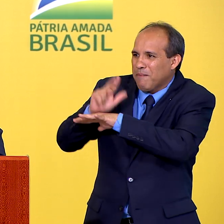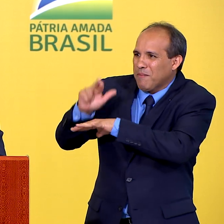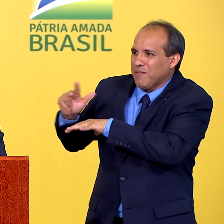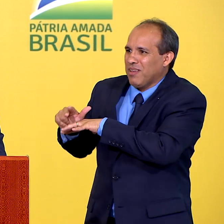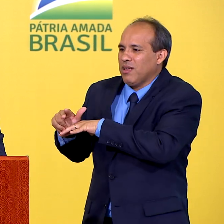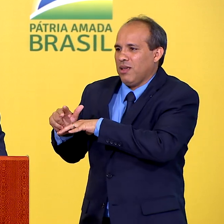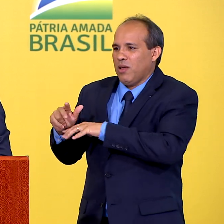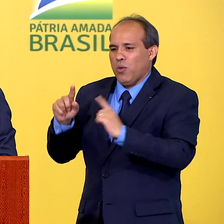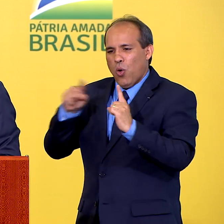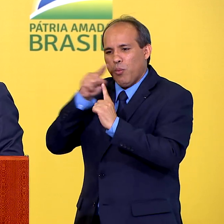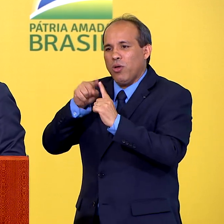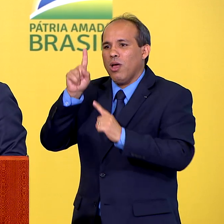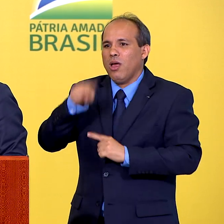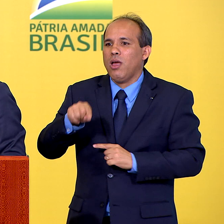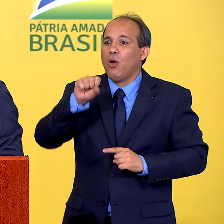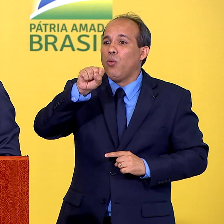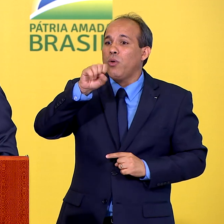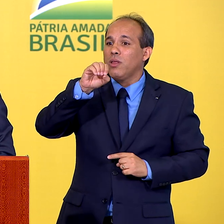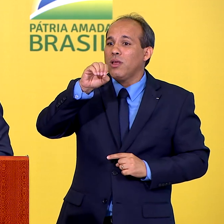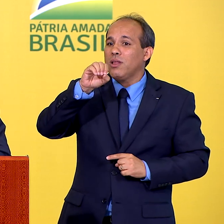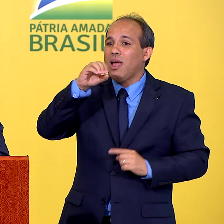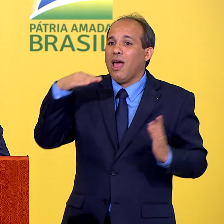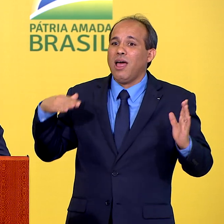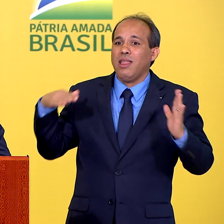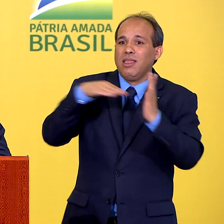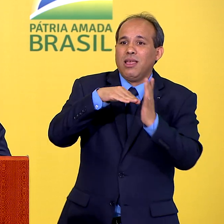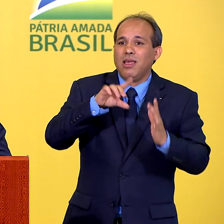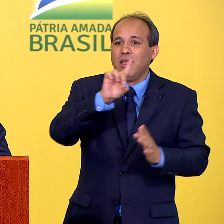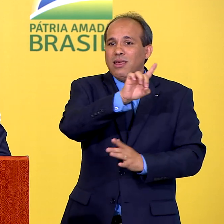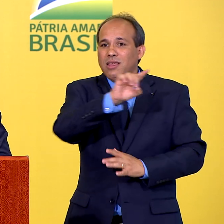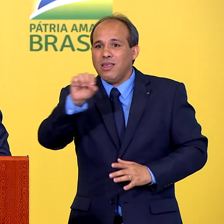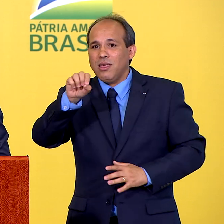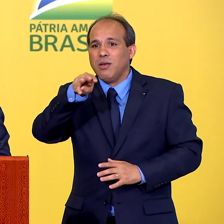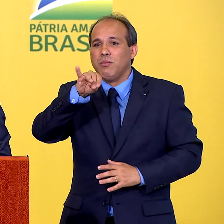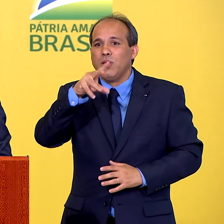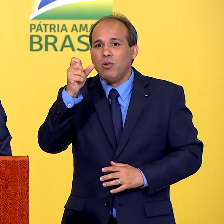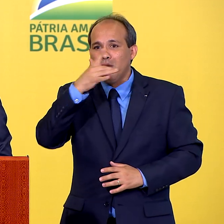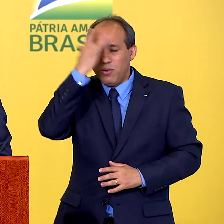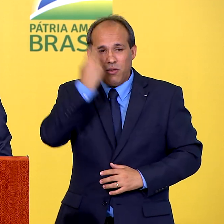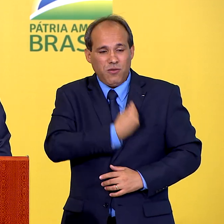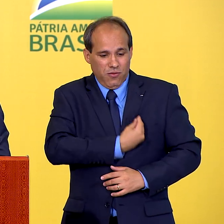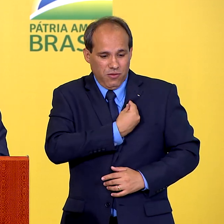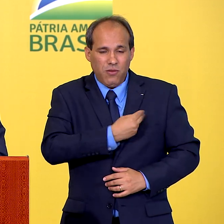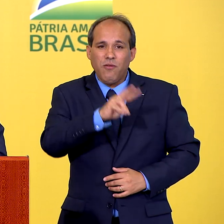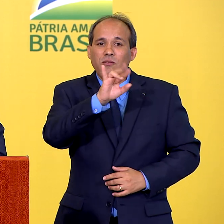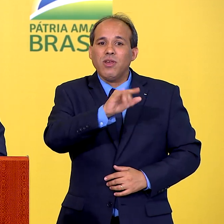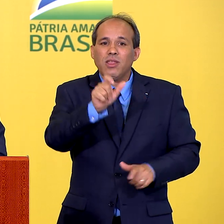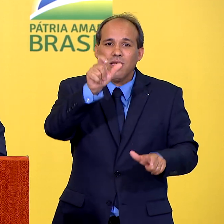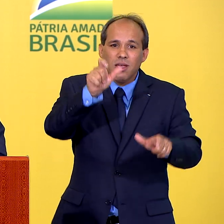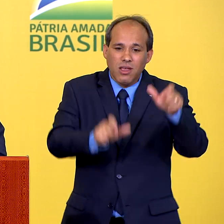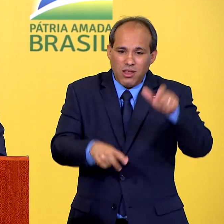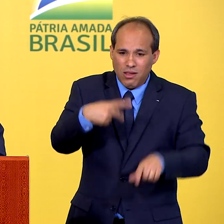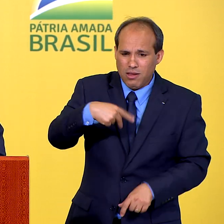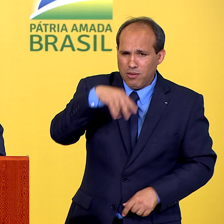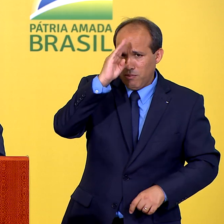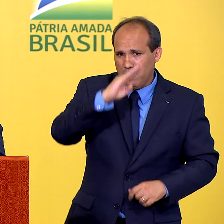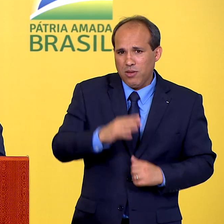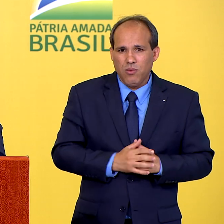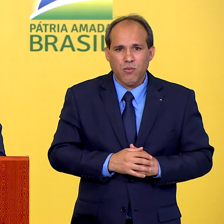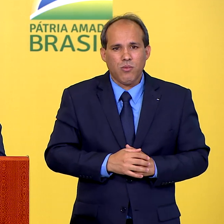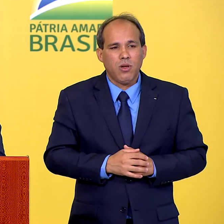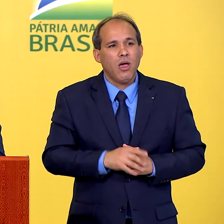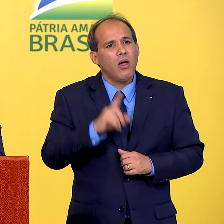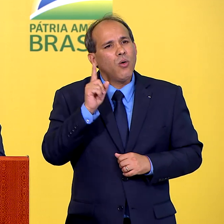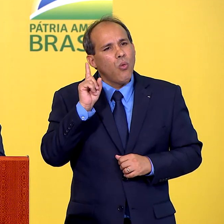elas atingirão entre 80 a 100 milhões de vidas de brasileiros e brasileiras.